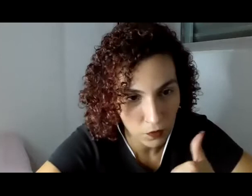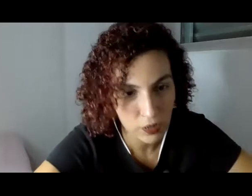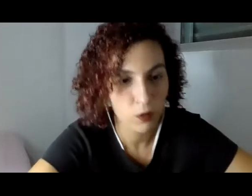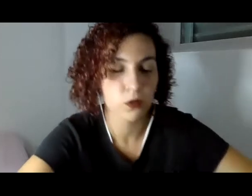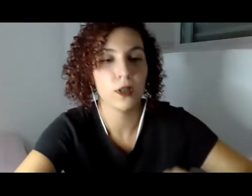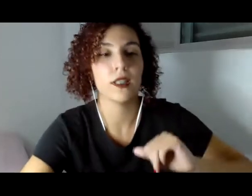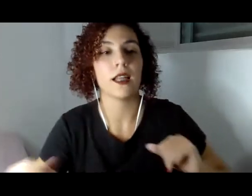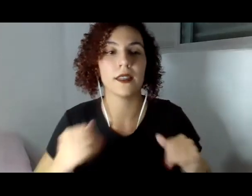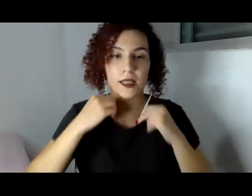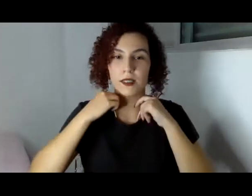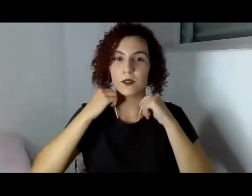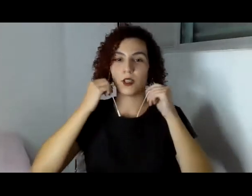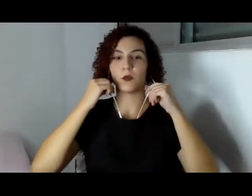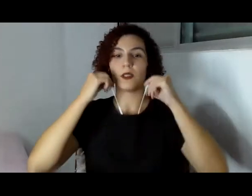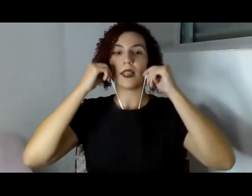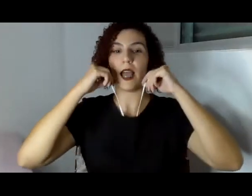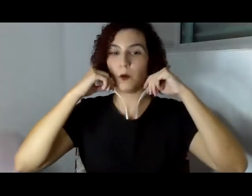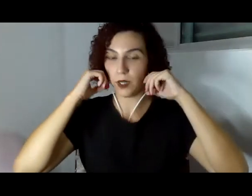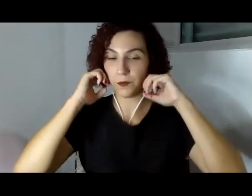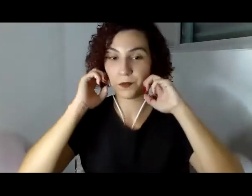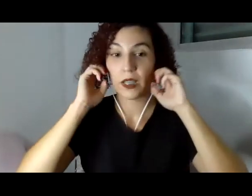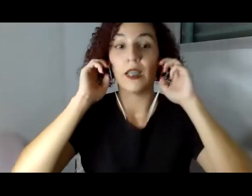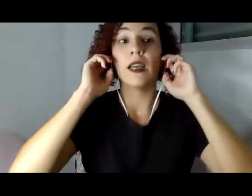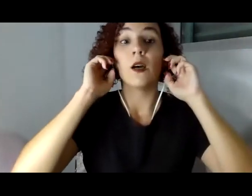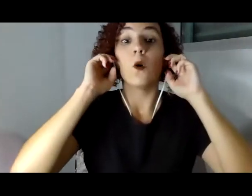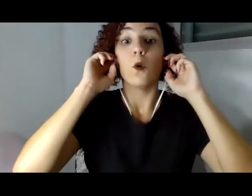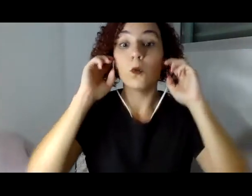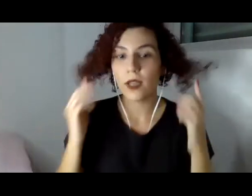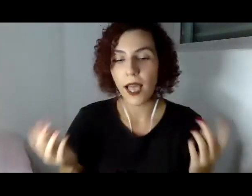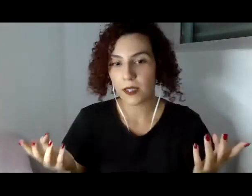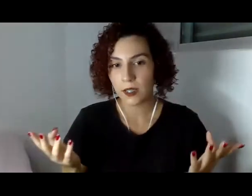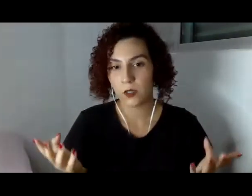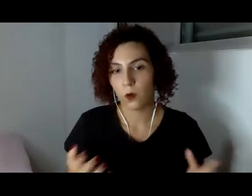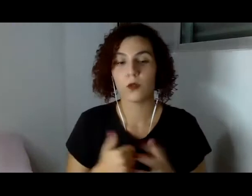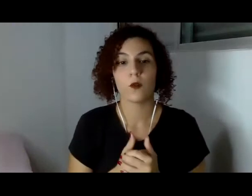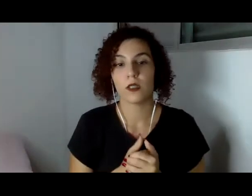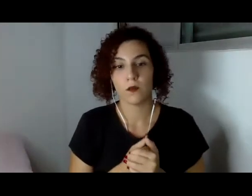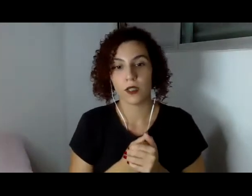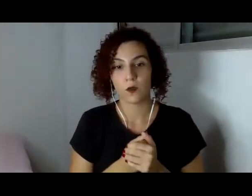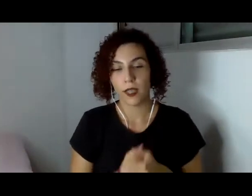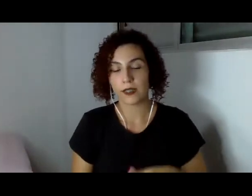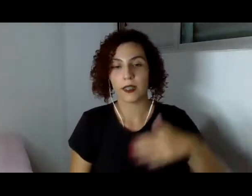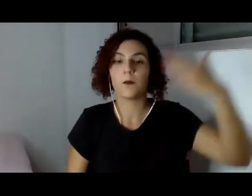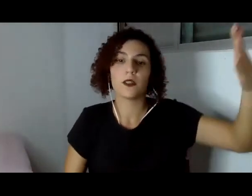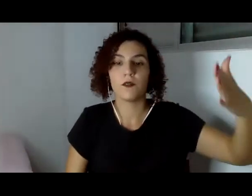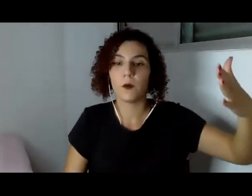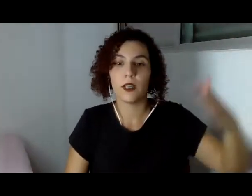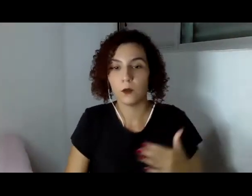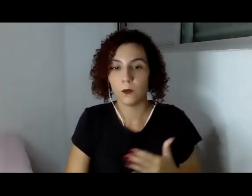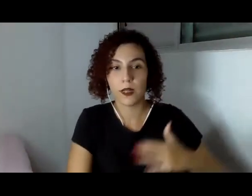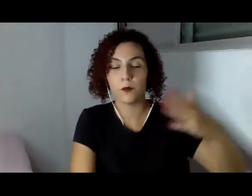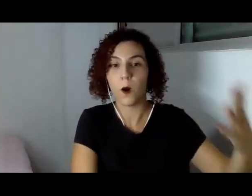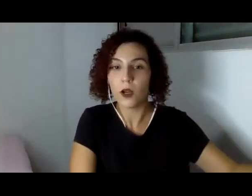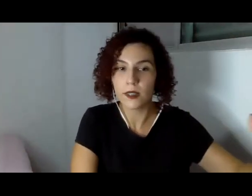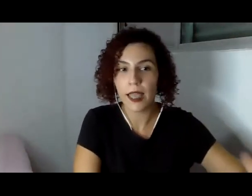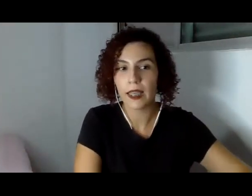Carlos, que bom que você gostou das sugestões até agora. Um Lugar Silencioso, não sei se vocês conhecem, depois que veio aí